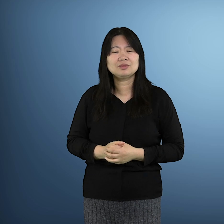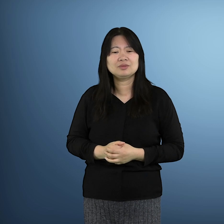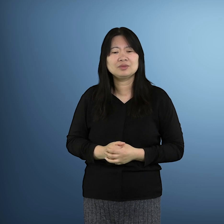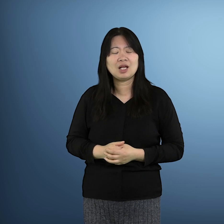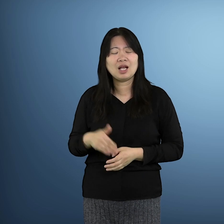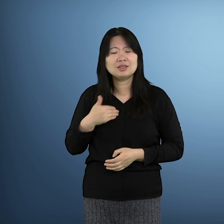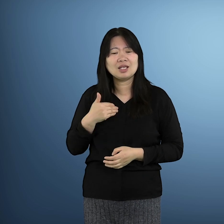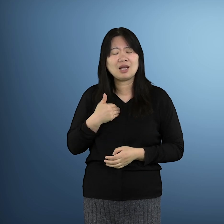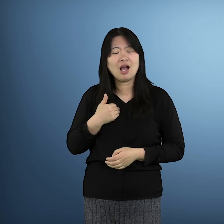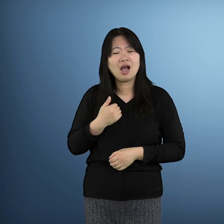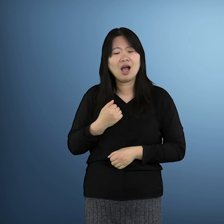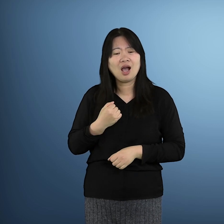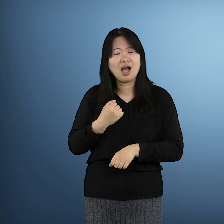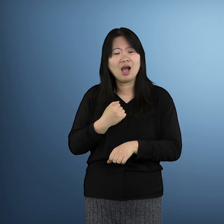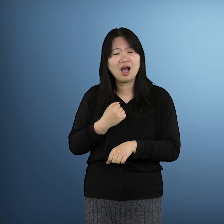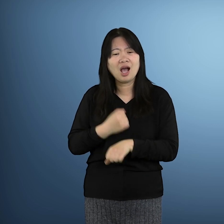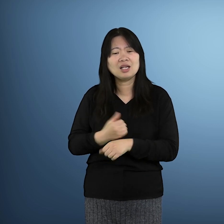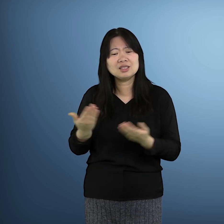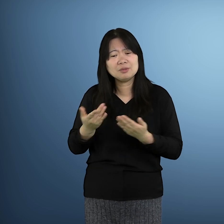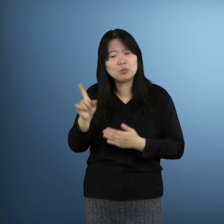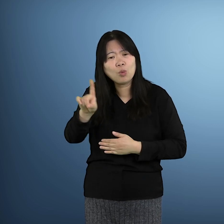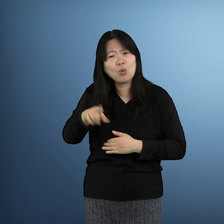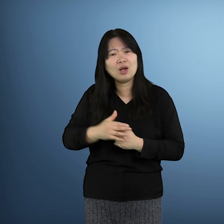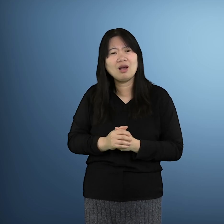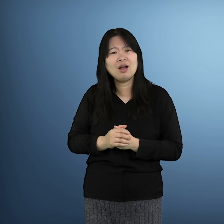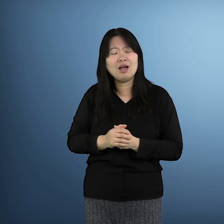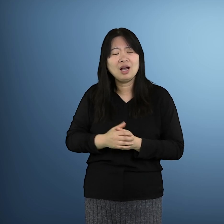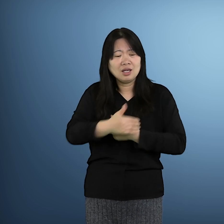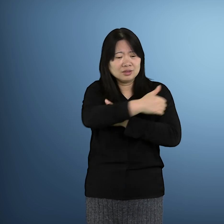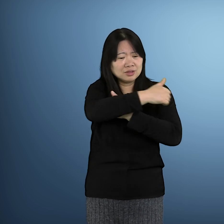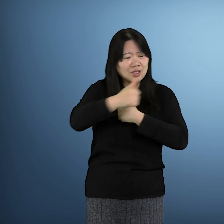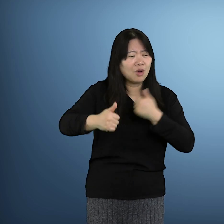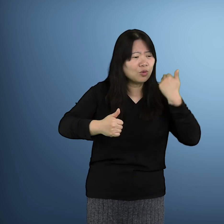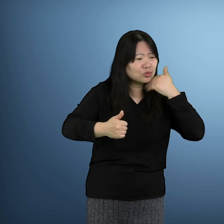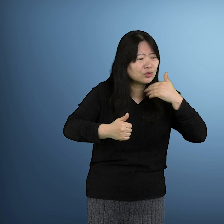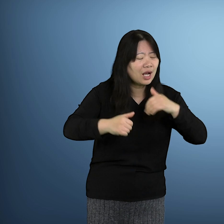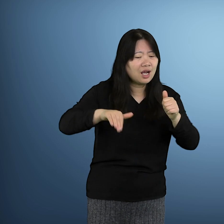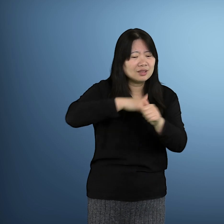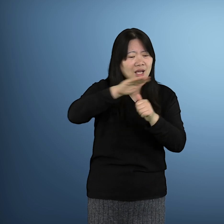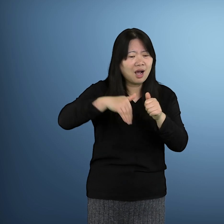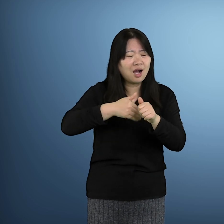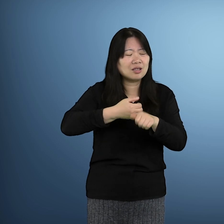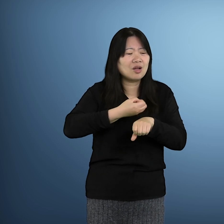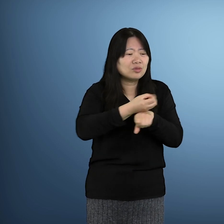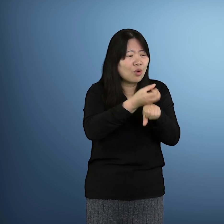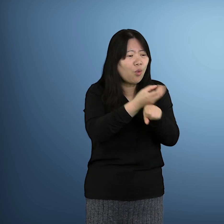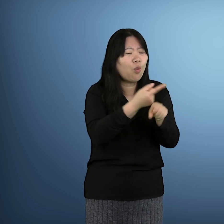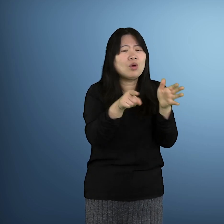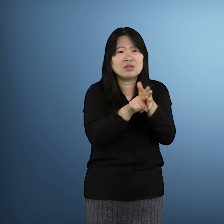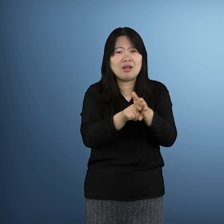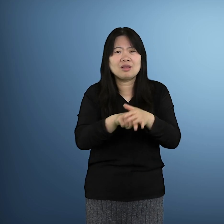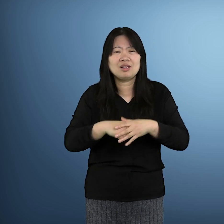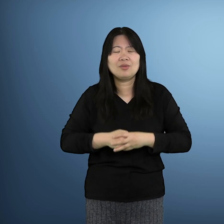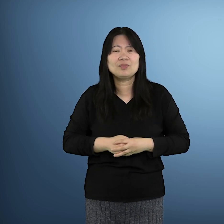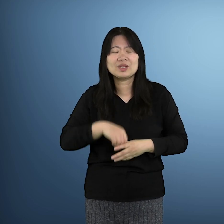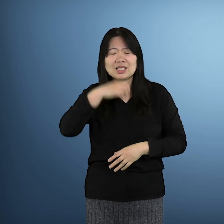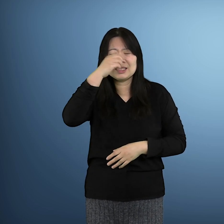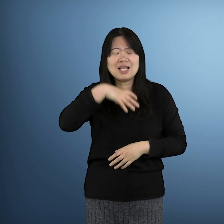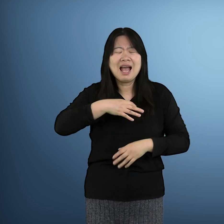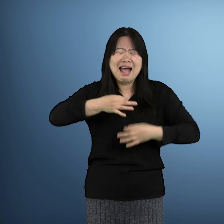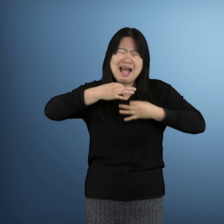그래서 자기가 그때 할 수 있는 것은 지나가는 누구라도 이 상황을 좀 알리기 위해서